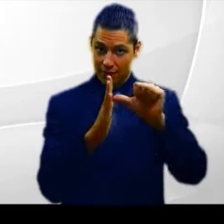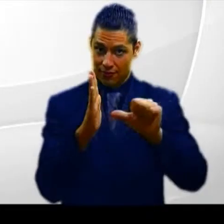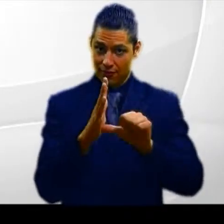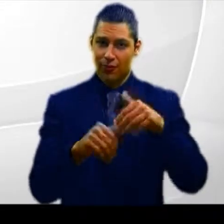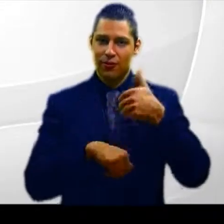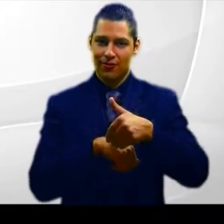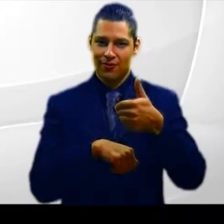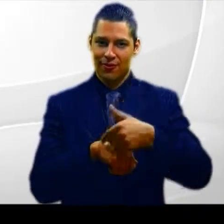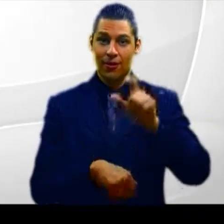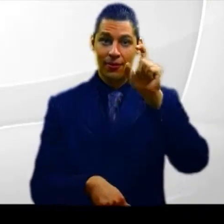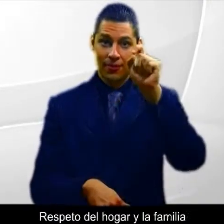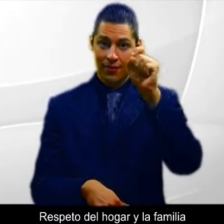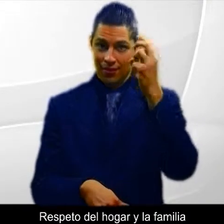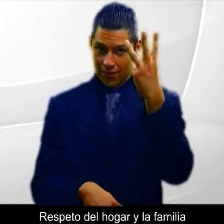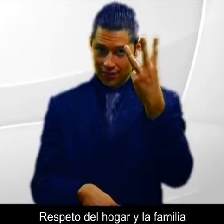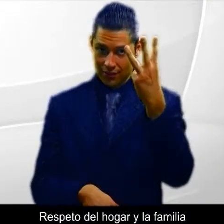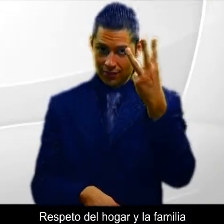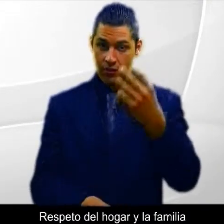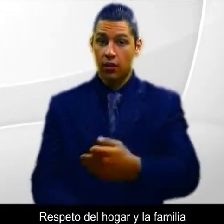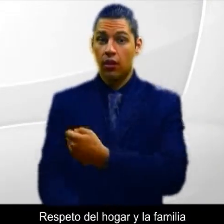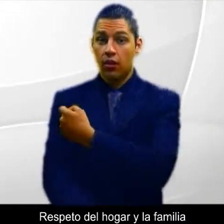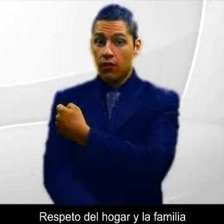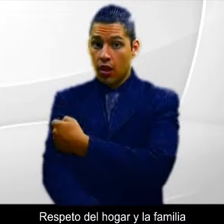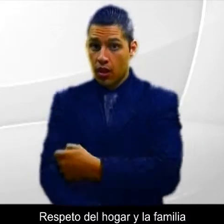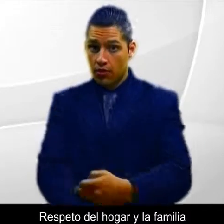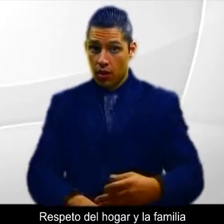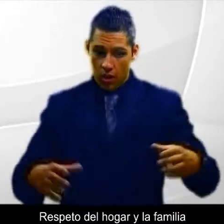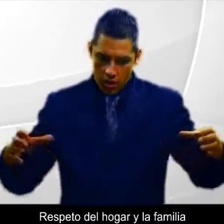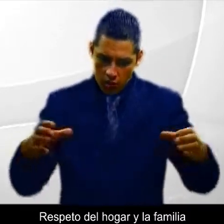Artículo 23. Respeto del hogar y de la familia